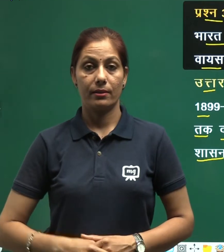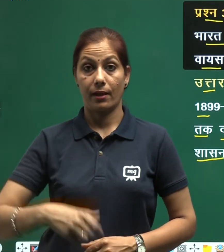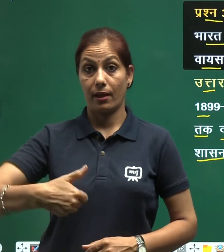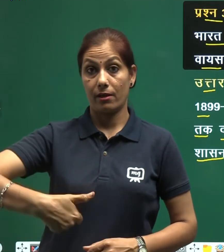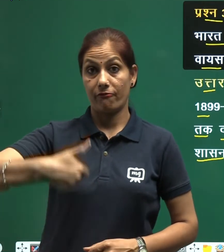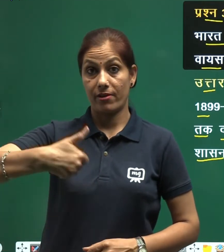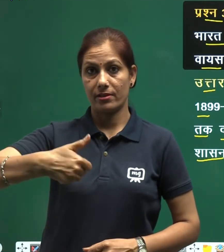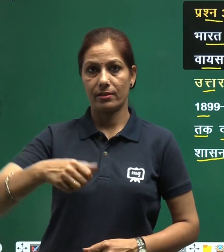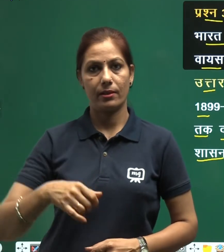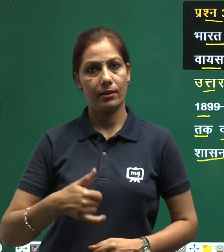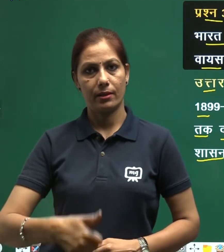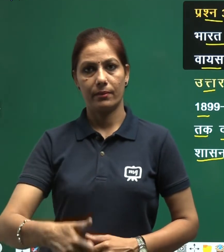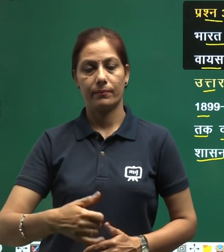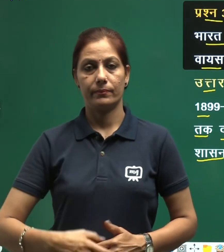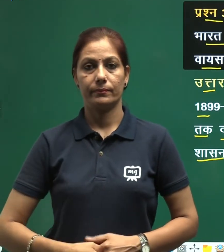वायसराय रहे।